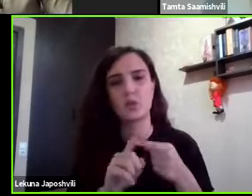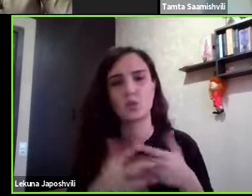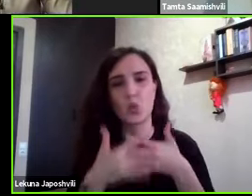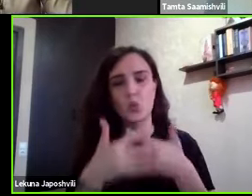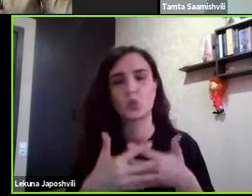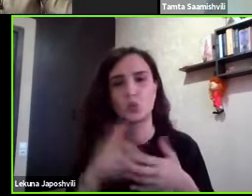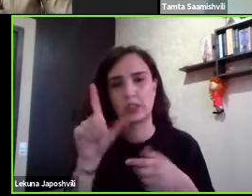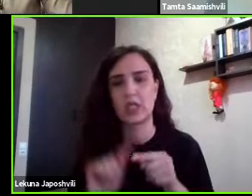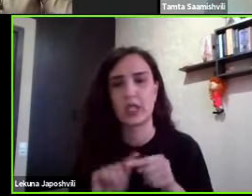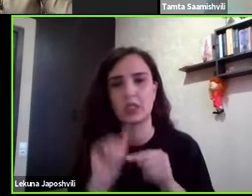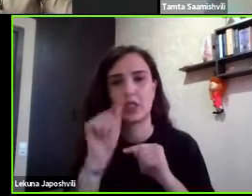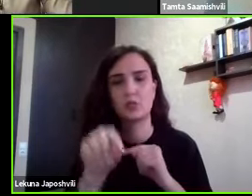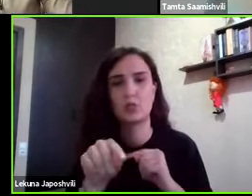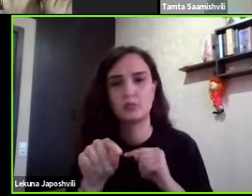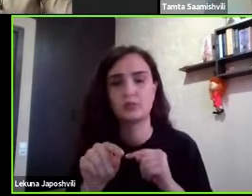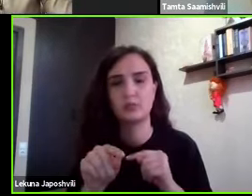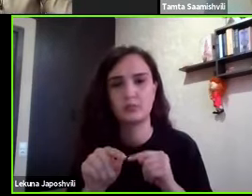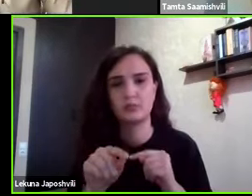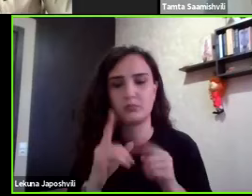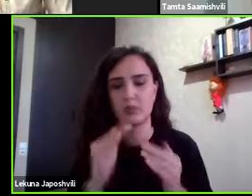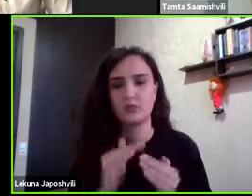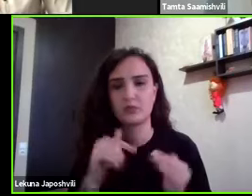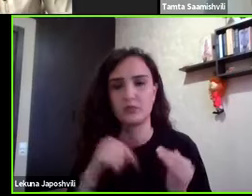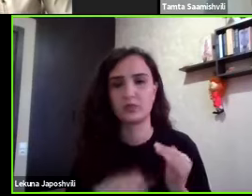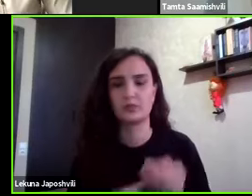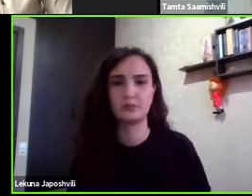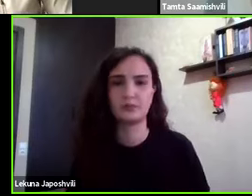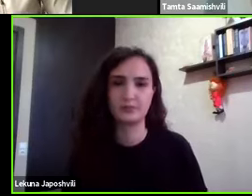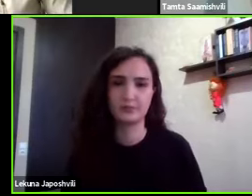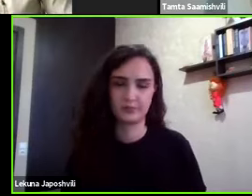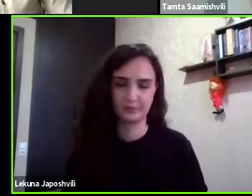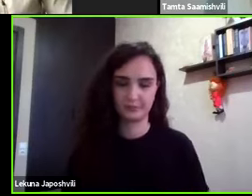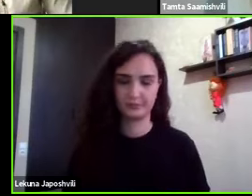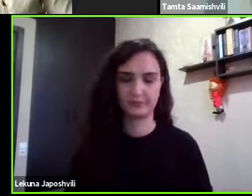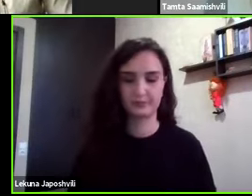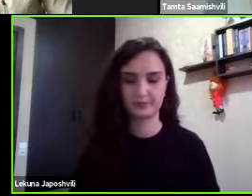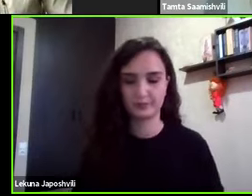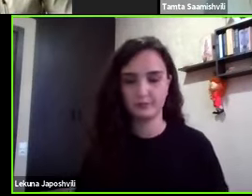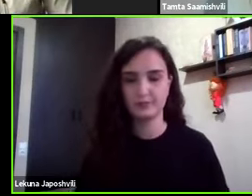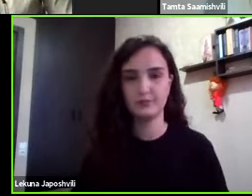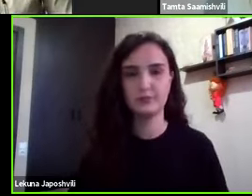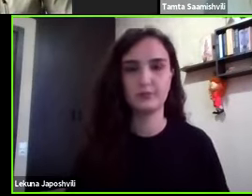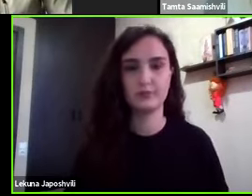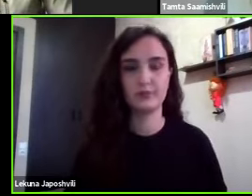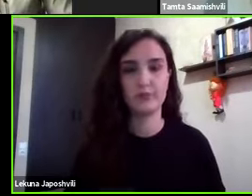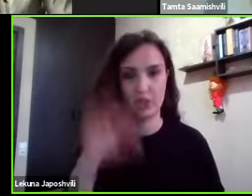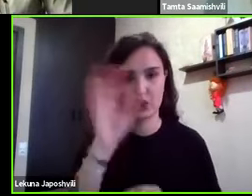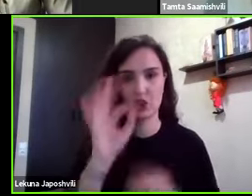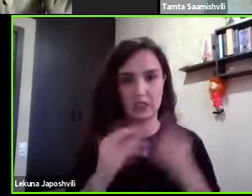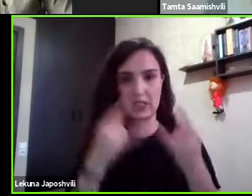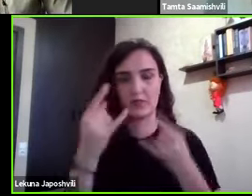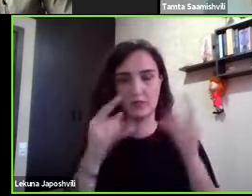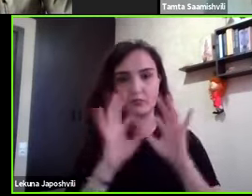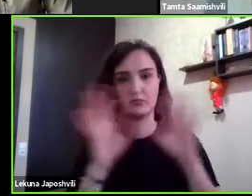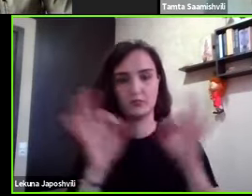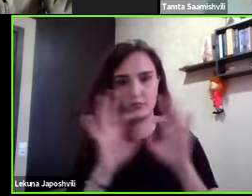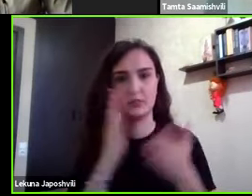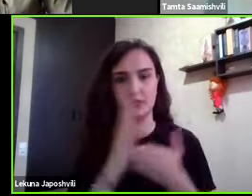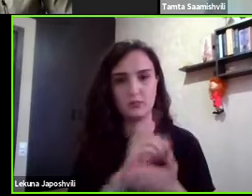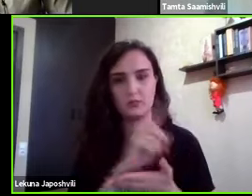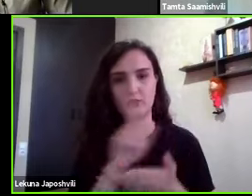ორსულისგან გადაეცეს ნაყოფს? დიახ, ამას ხშირად სვამენ და ტელევიზიით გაჟღერდა უკვე, რომ